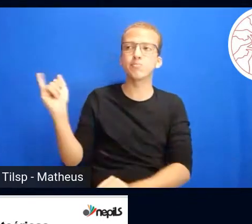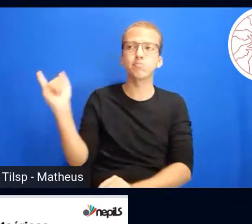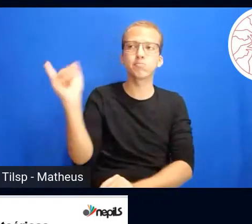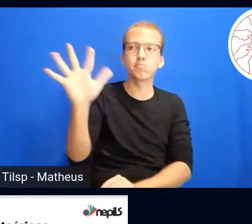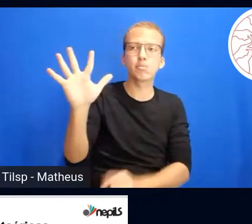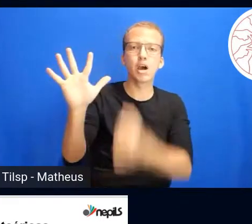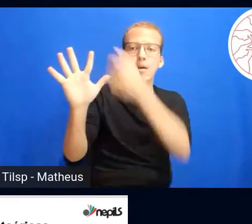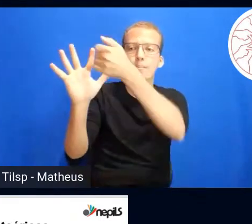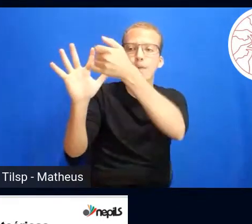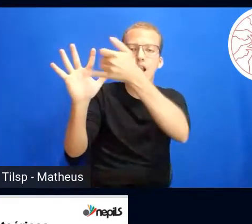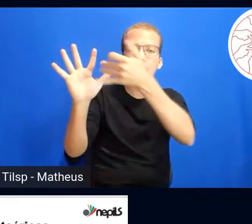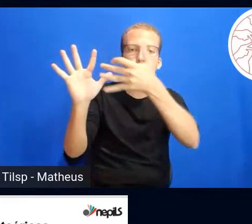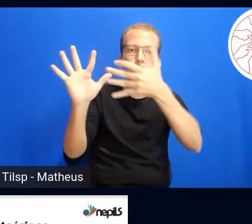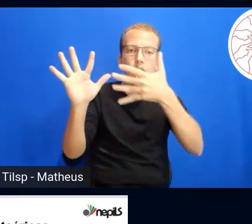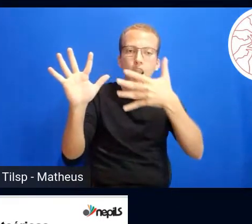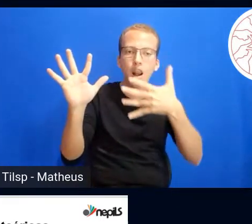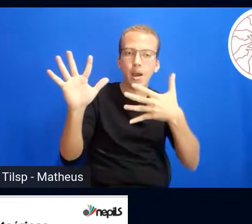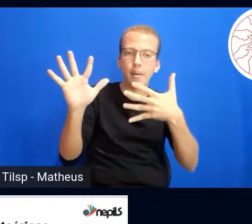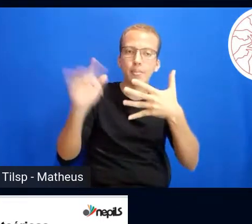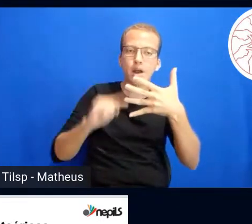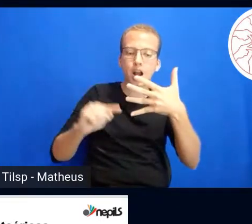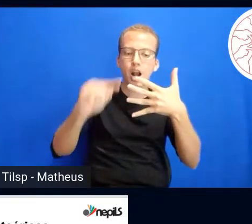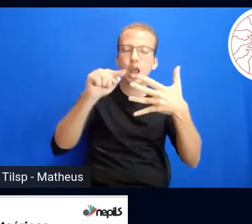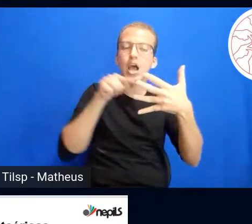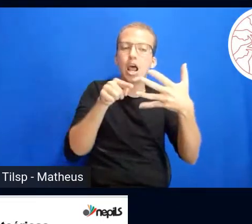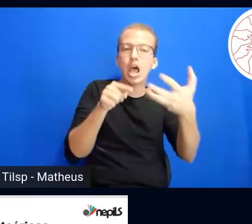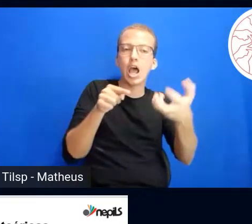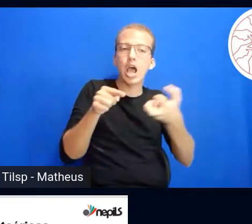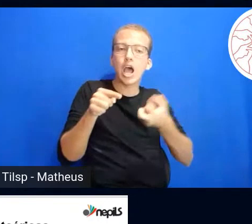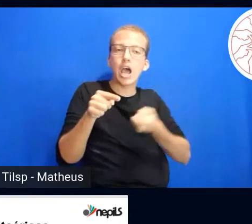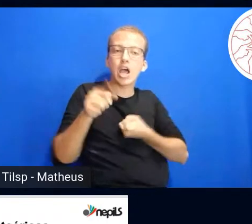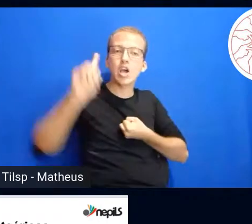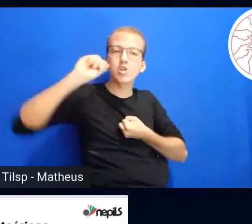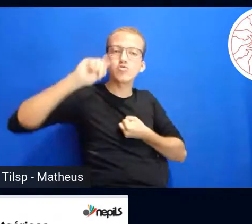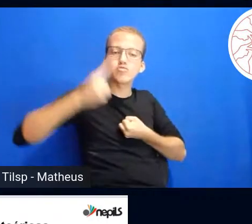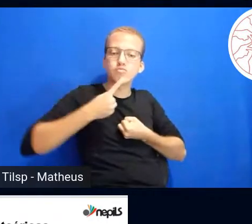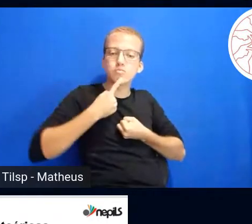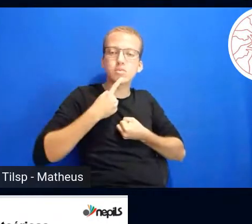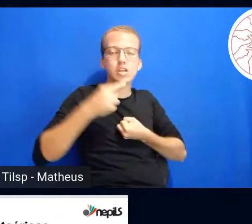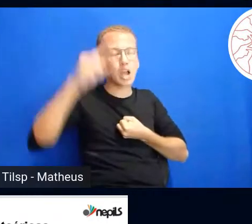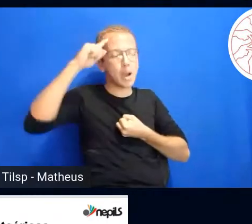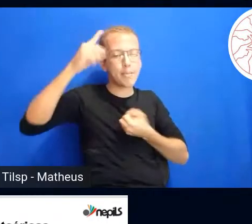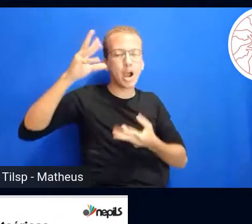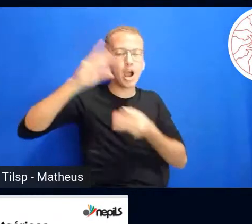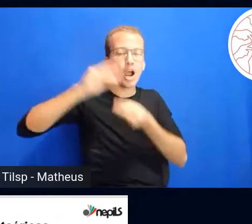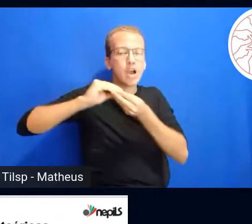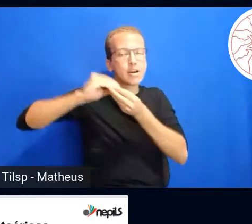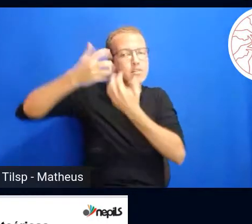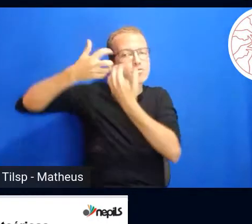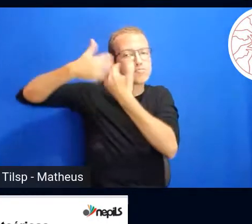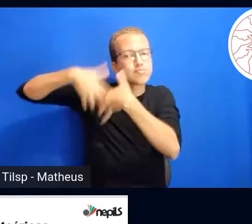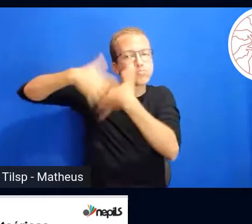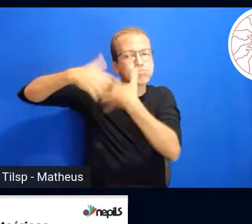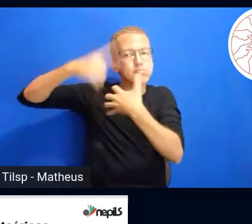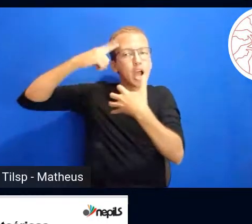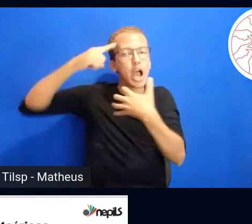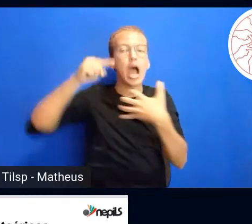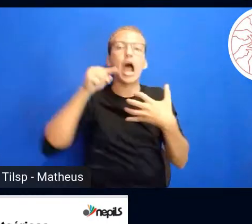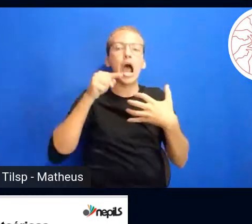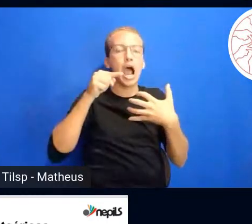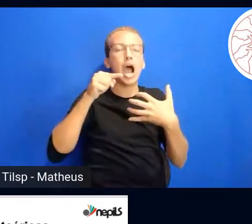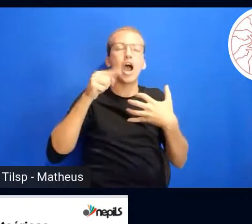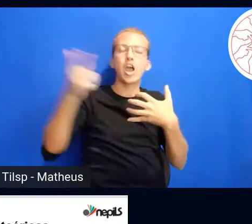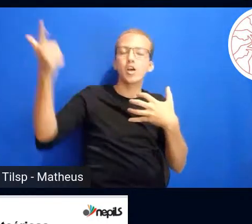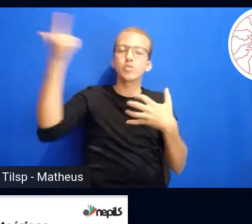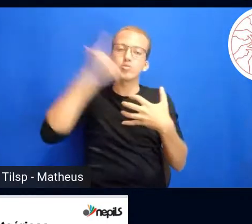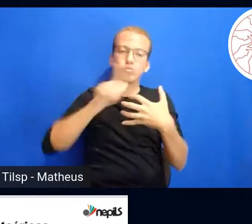de como o surdo percebe, compreende e opina, né, e tem um posicionamento ideológico a partir do que ele vê do